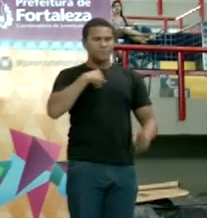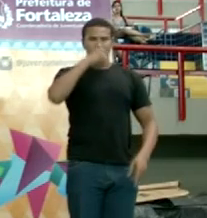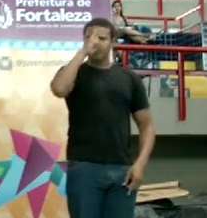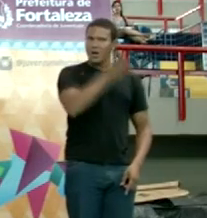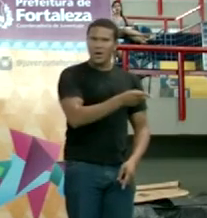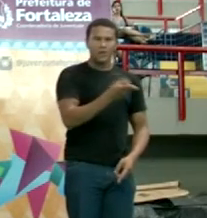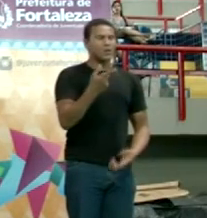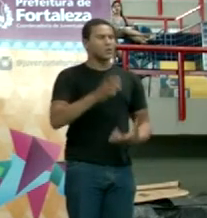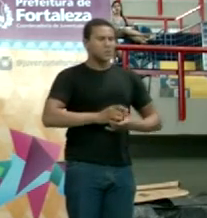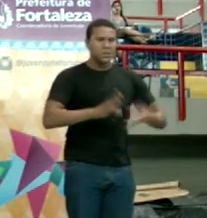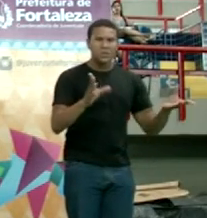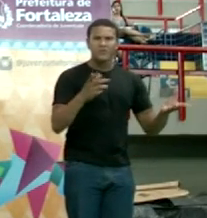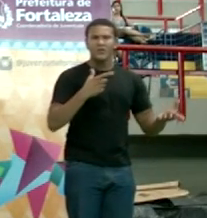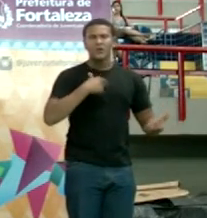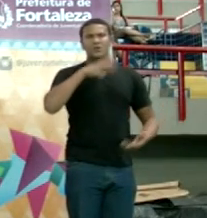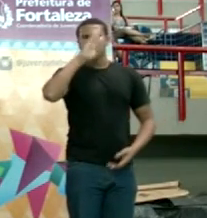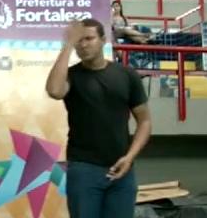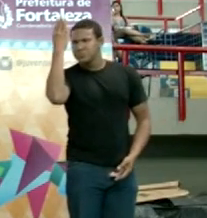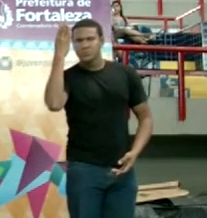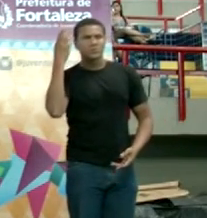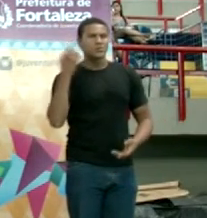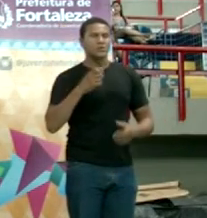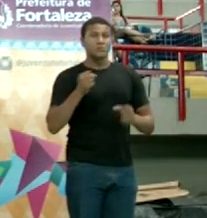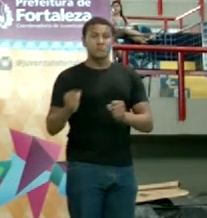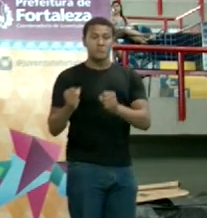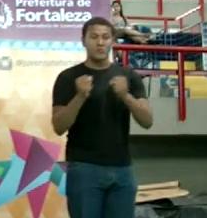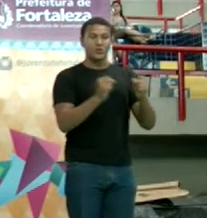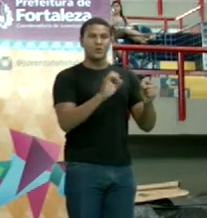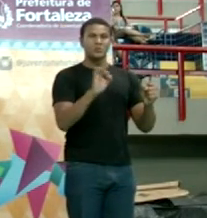que desmanda. Os outros poderes lhe são